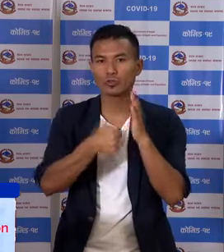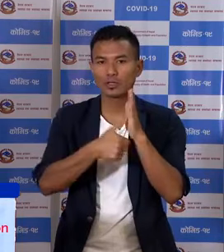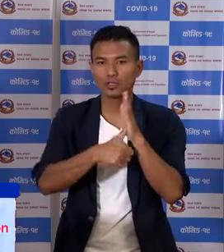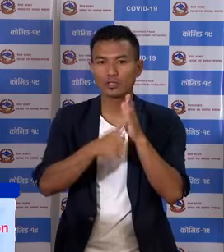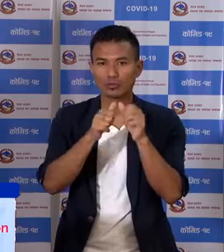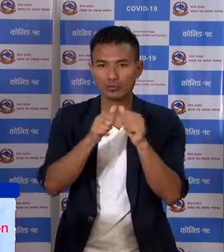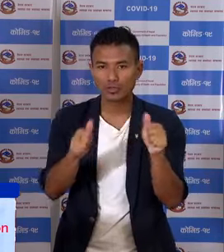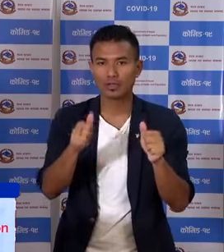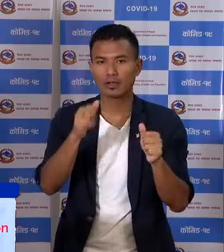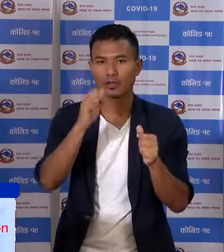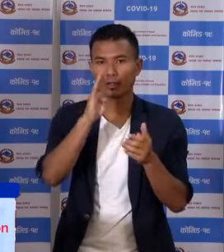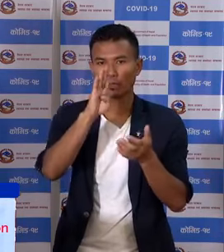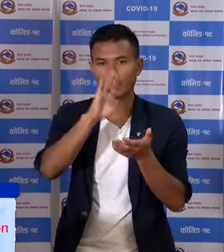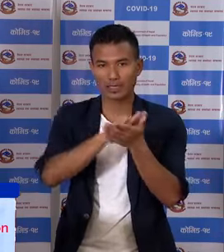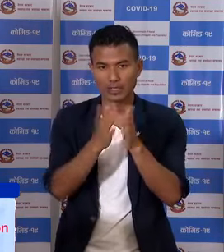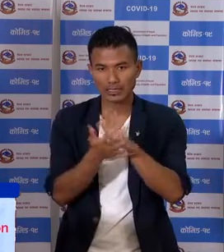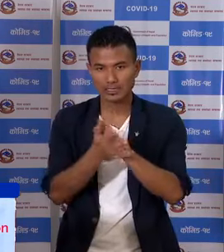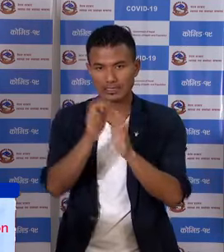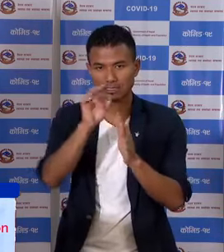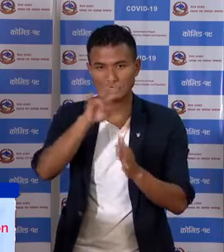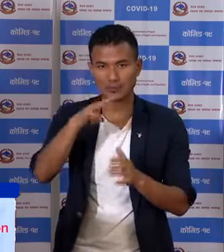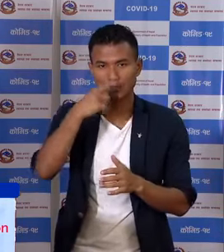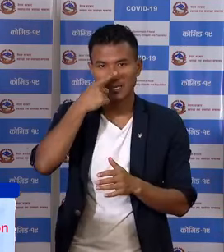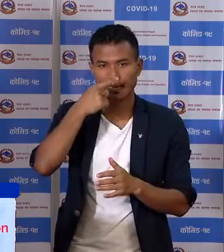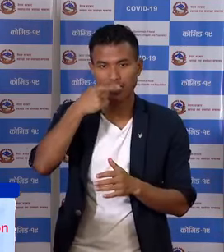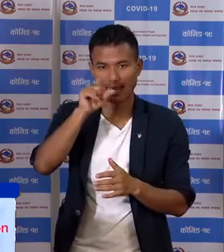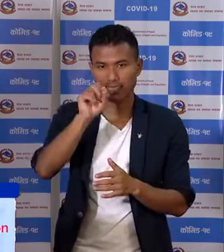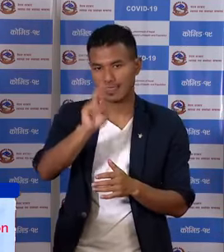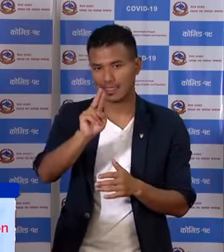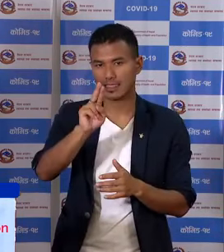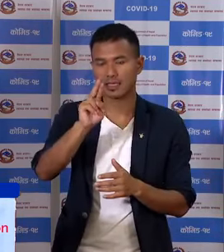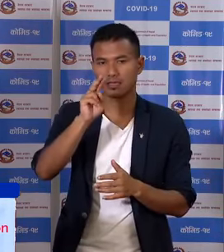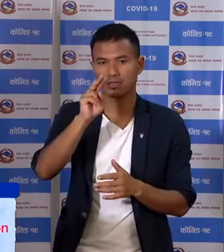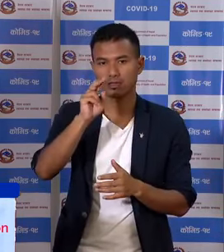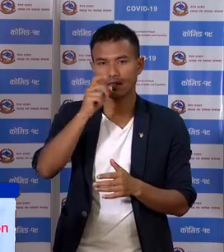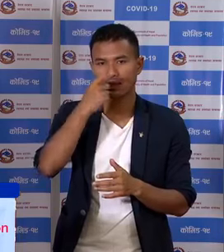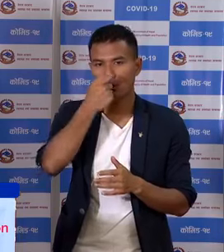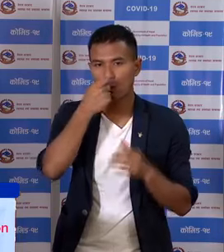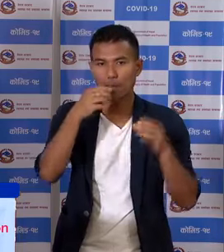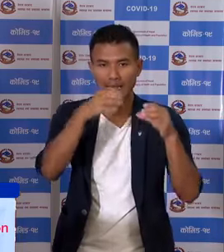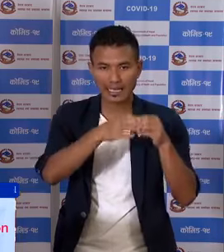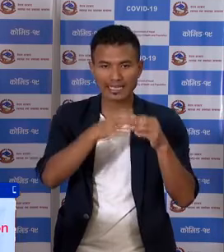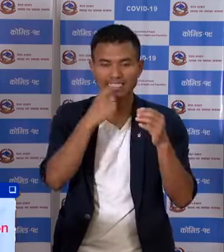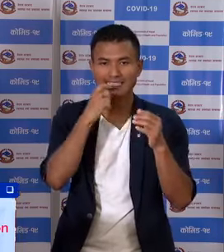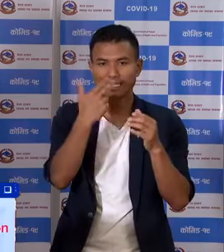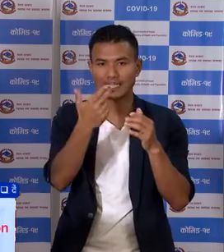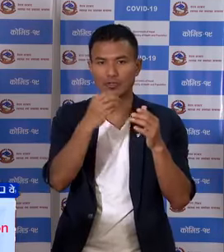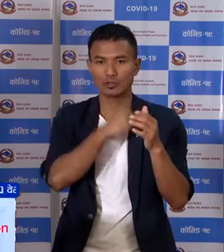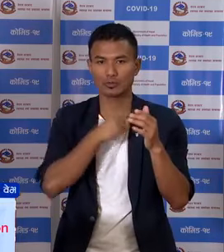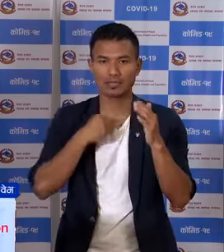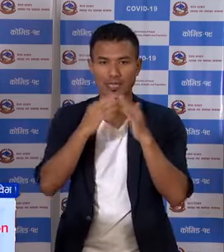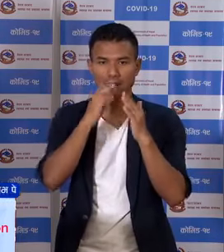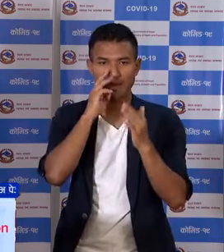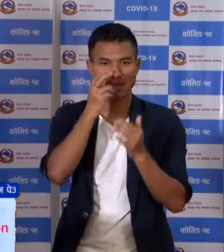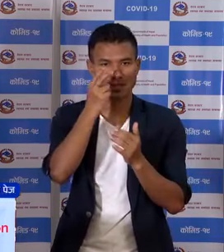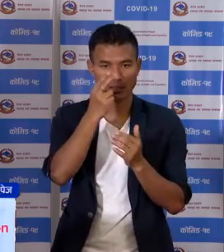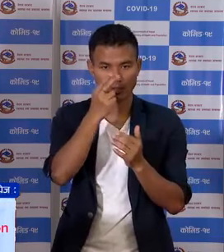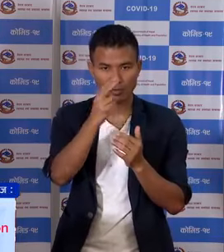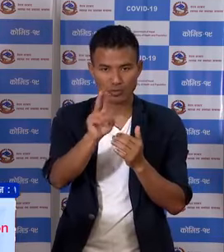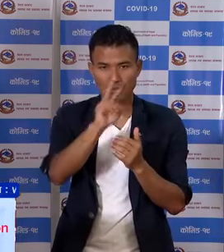परिक्षेनमा। बैतडी सिवनाथ गाउपाली का जो स्यती अस्पताल में रहनुबहेको